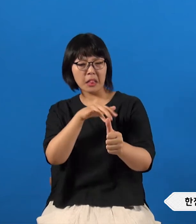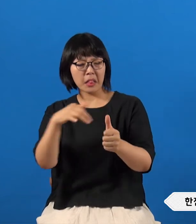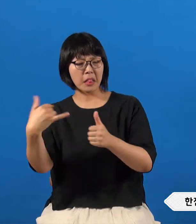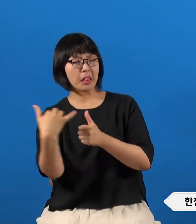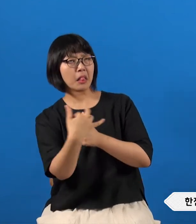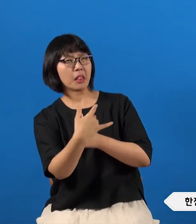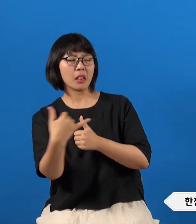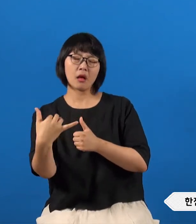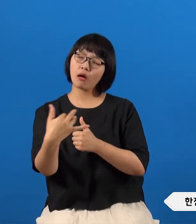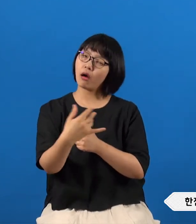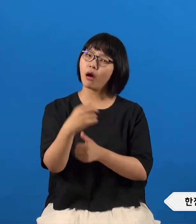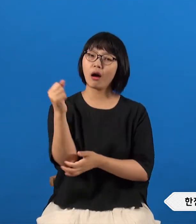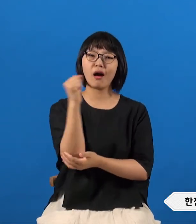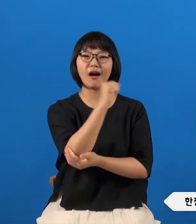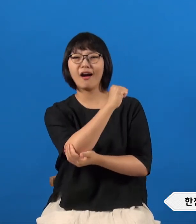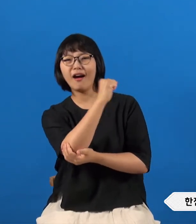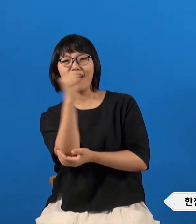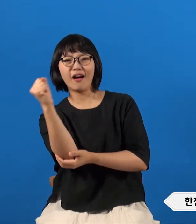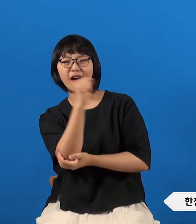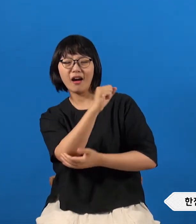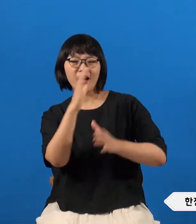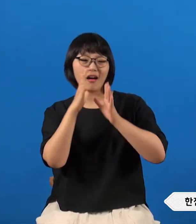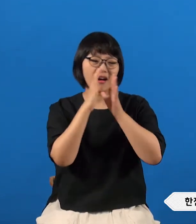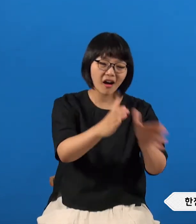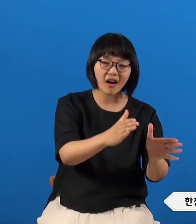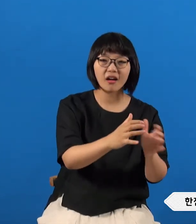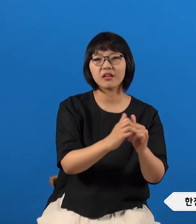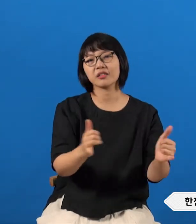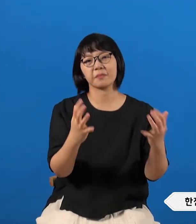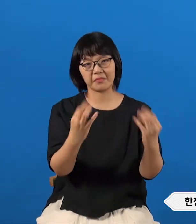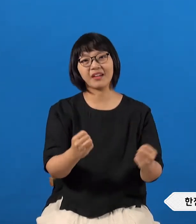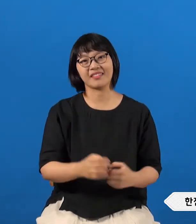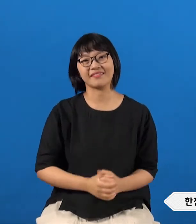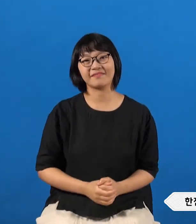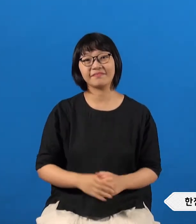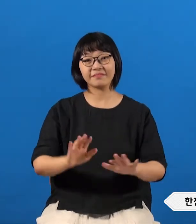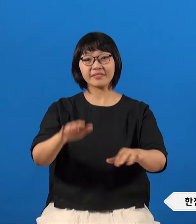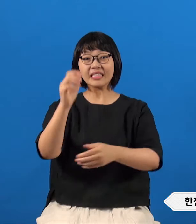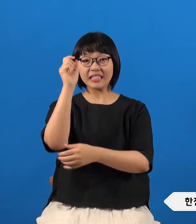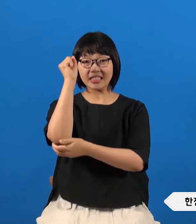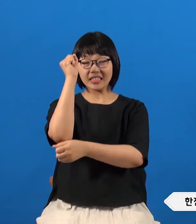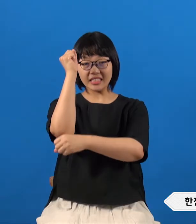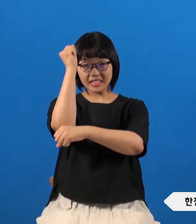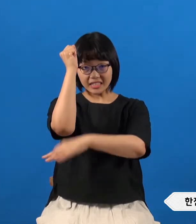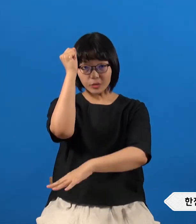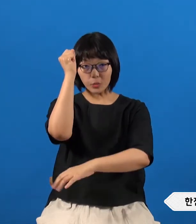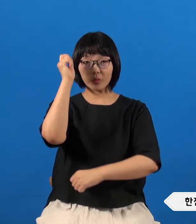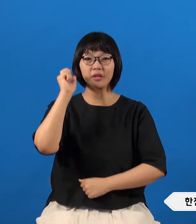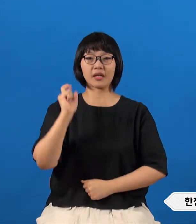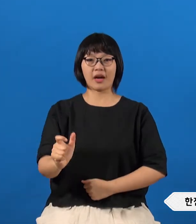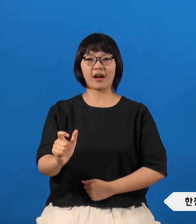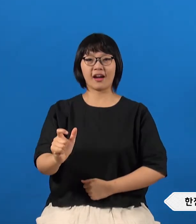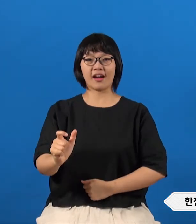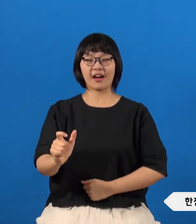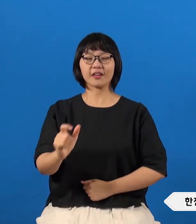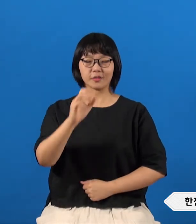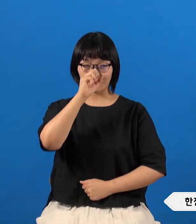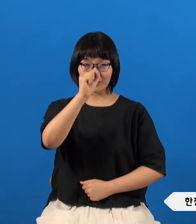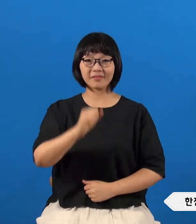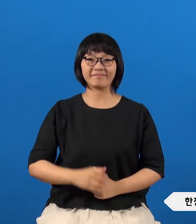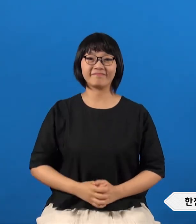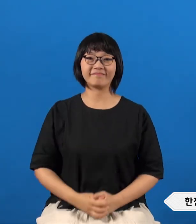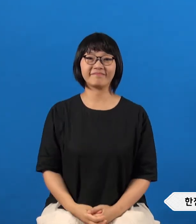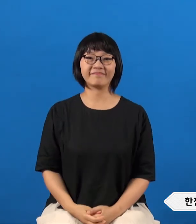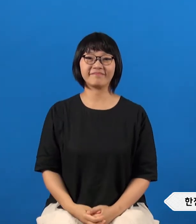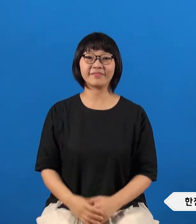판단을 못하고 그냥 흔들리고 넘어가고 이제 그러는 것이죠. 기초는 튼튼히 할수록